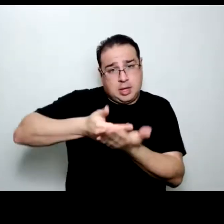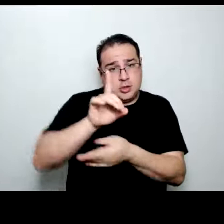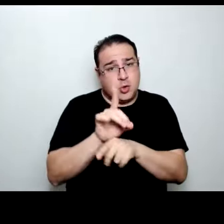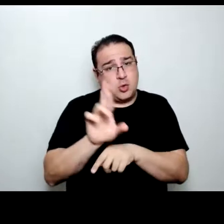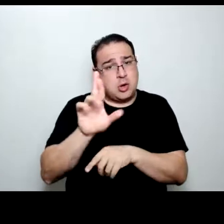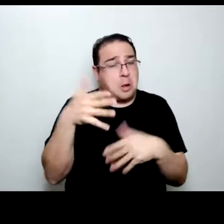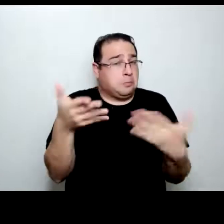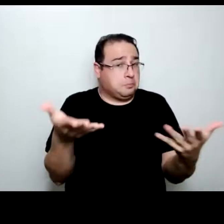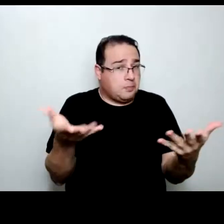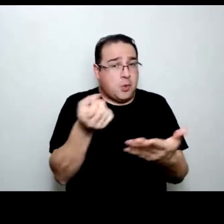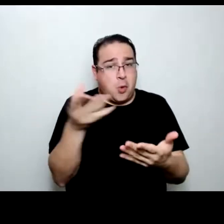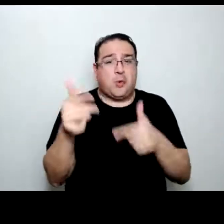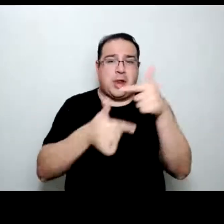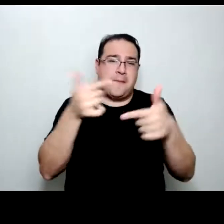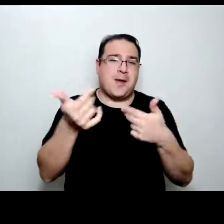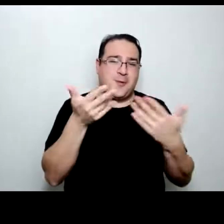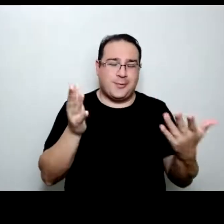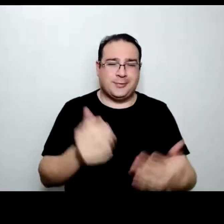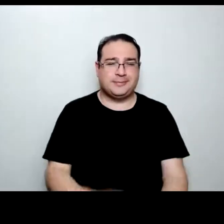ou algum outro trabalho, né?